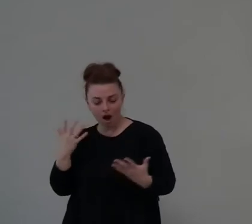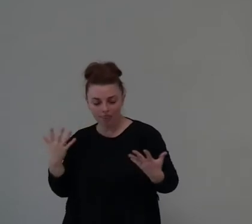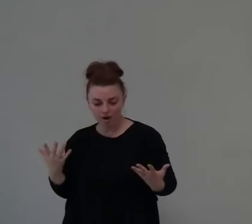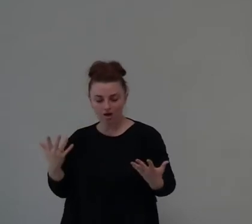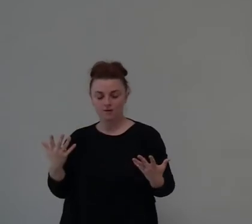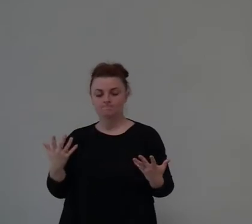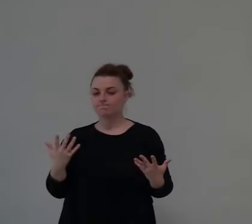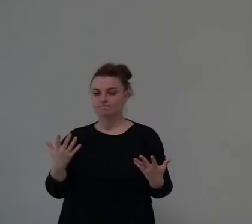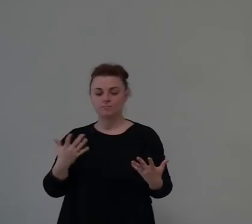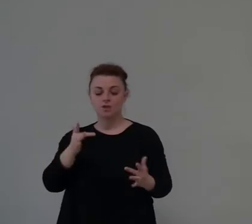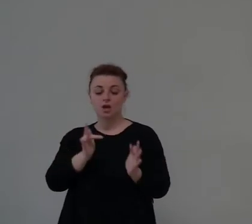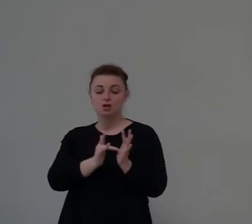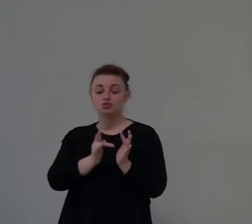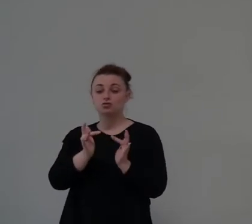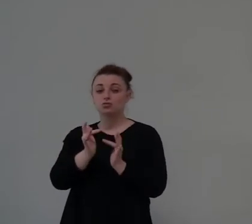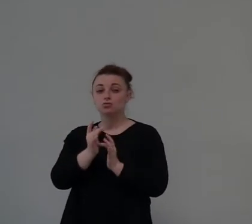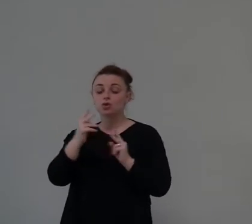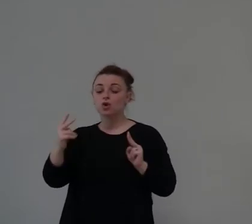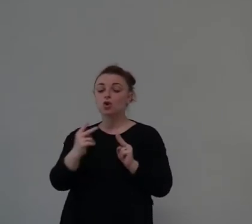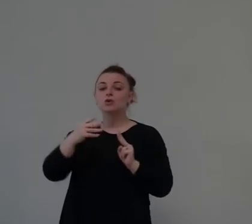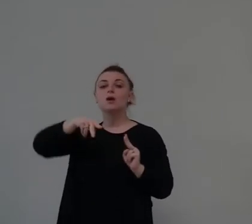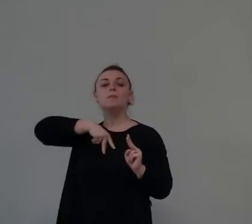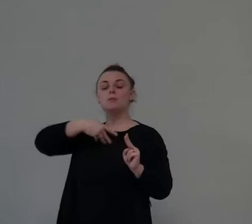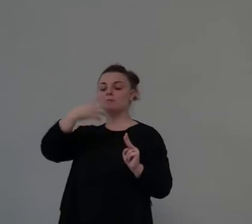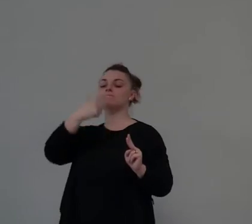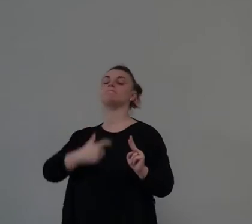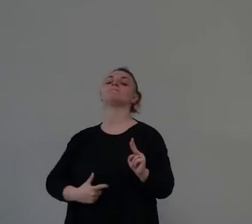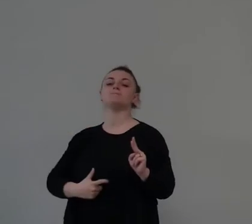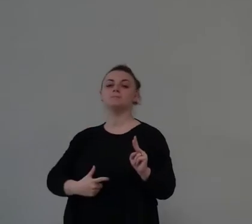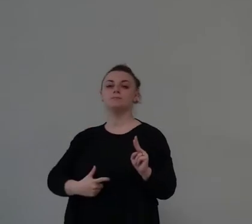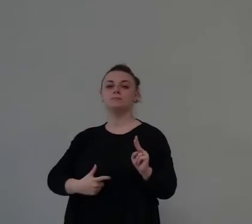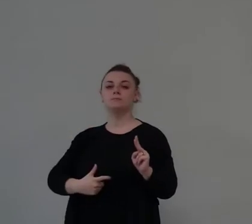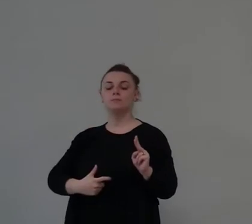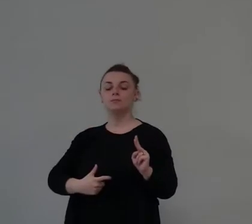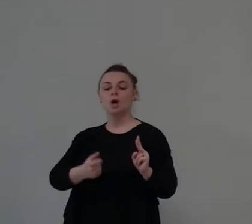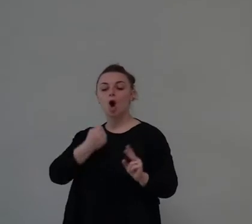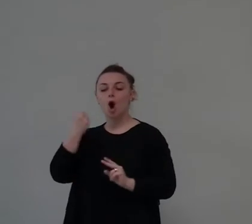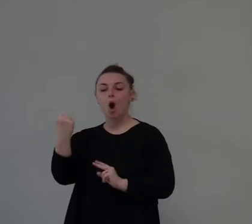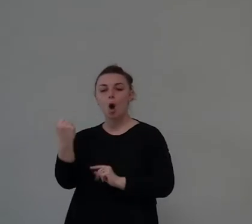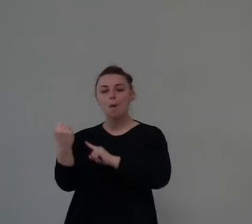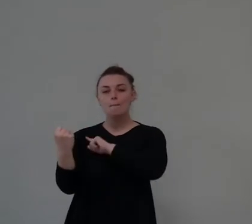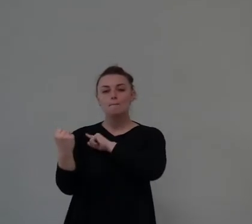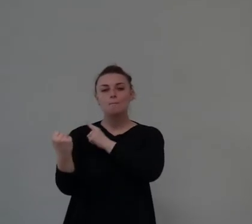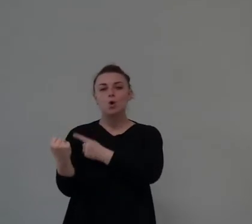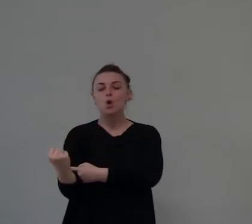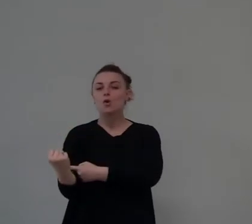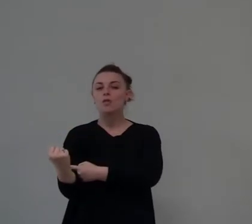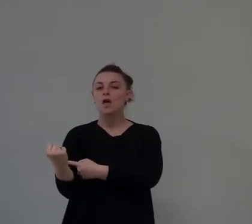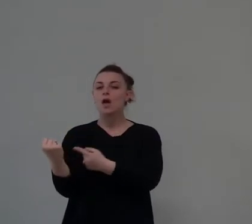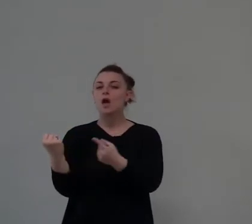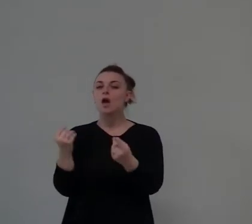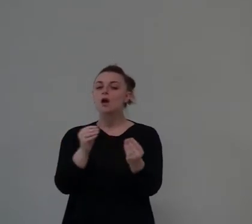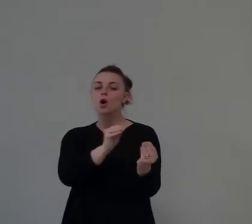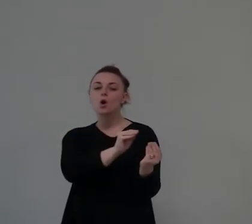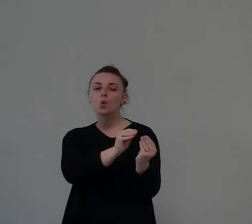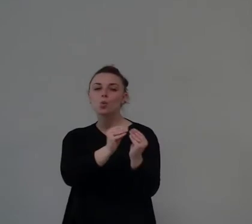Gesù incontra se stesso e il suo cuore di uomo. Come usare il potere che lui aveva per soddisfare le sue